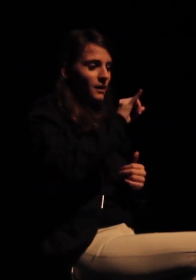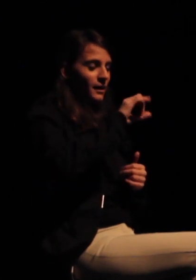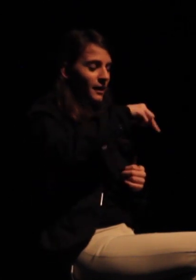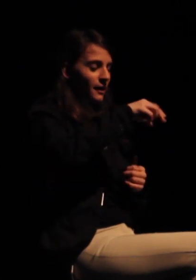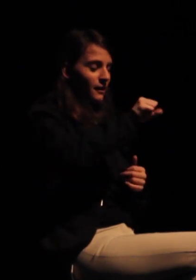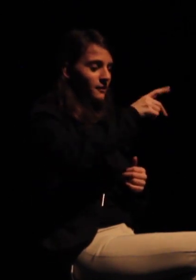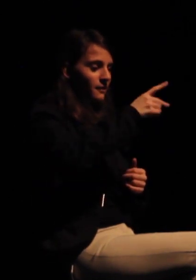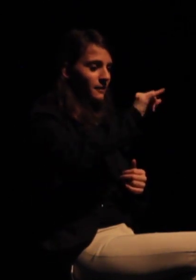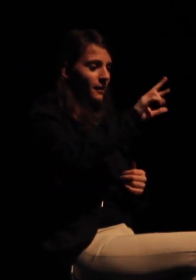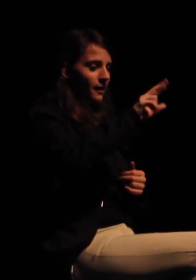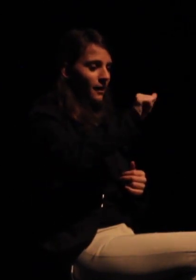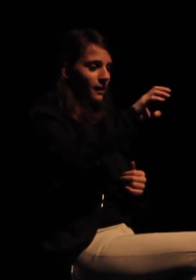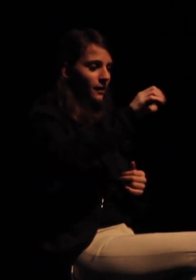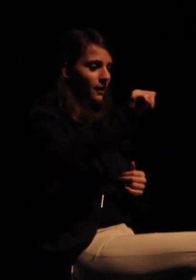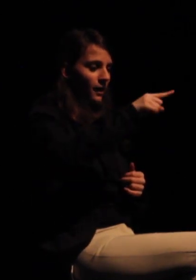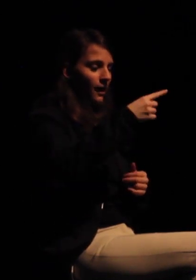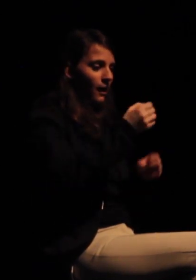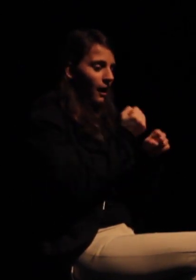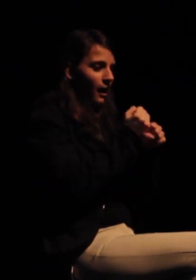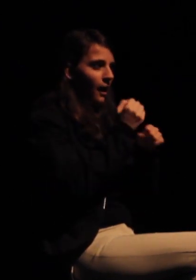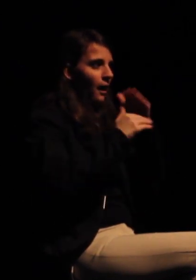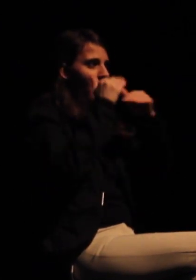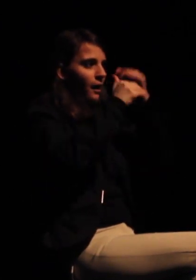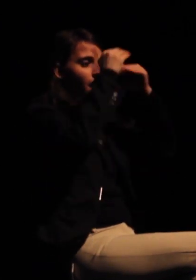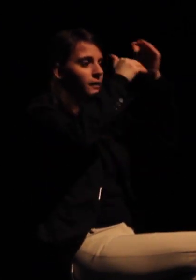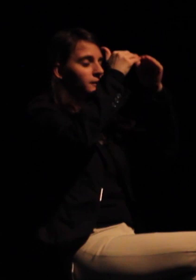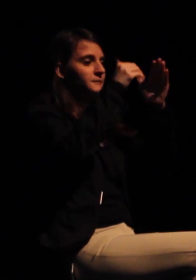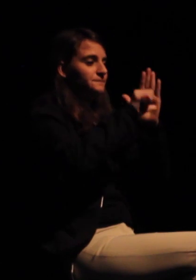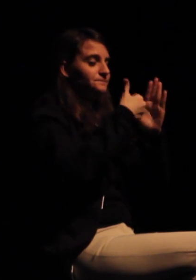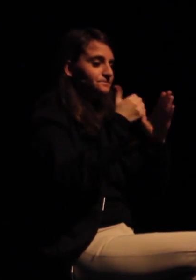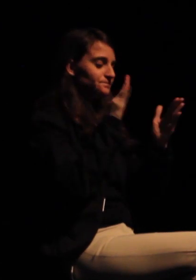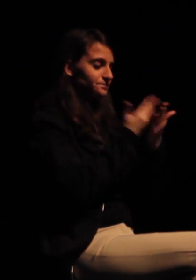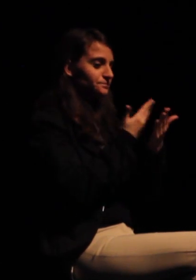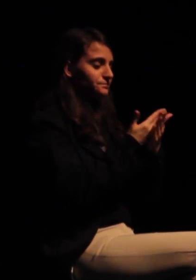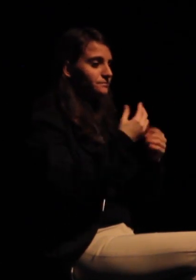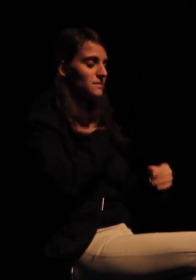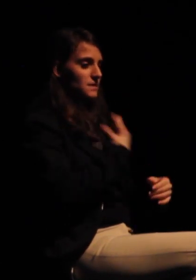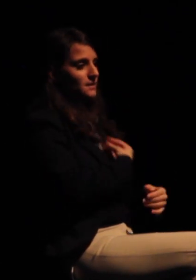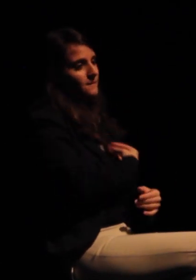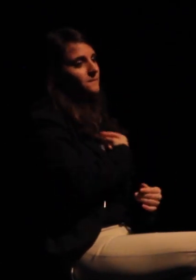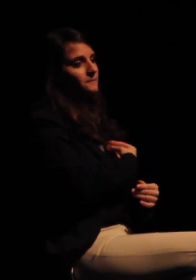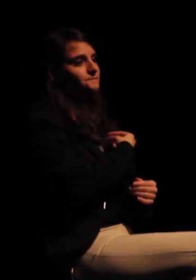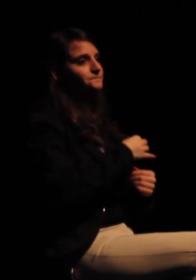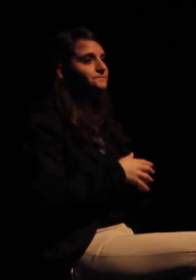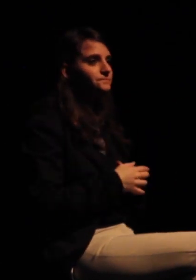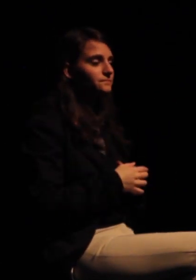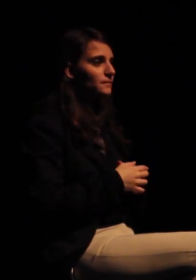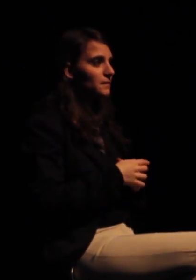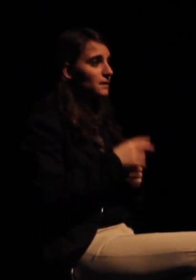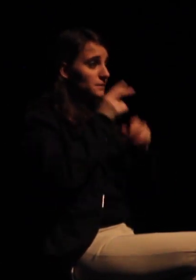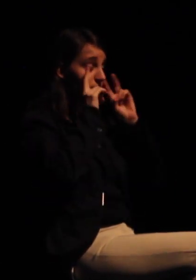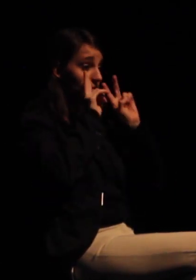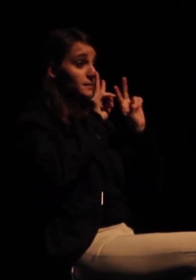Inspiração vocês é que constroem. E teve aí a primeira grande lição da minha vida. É